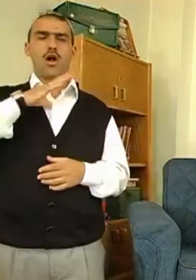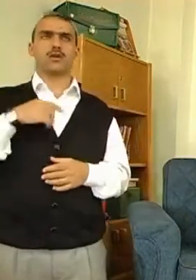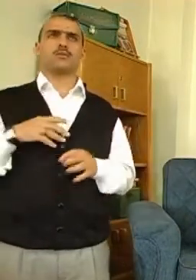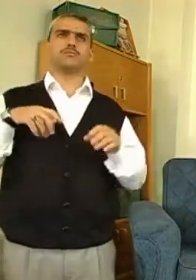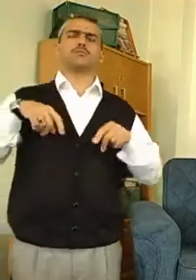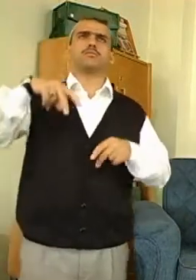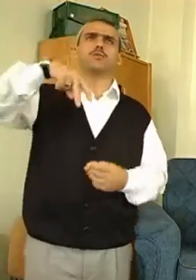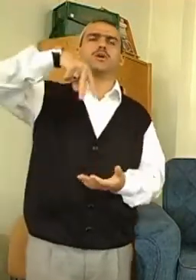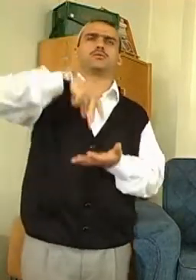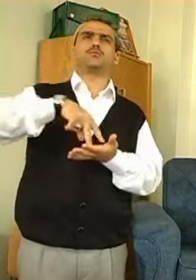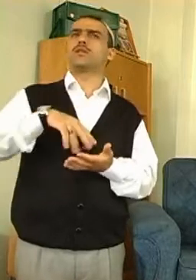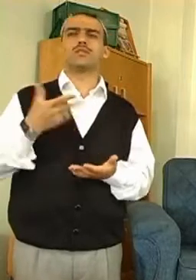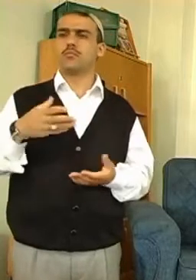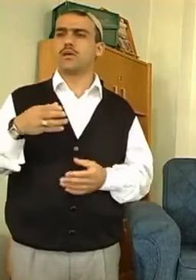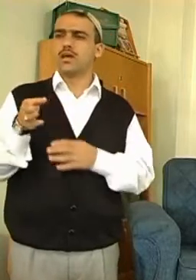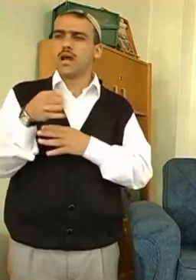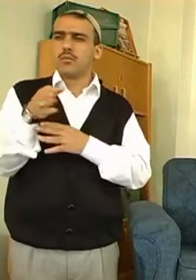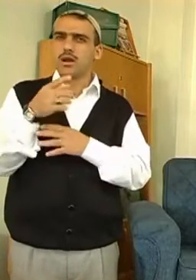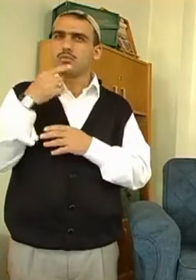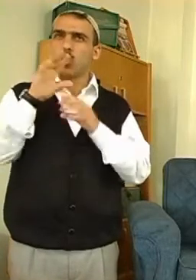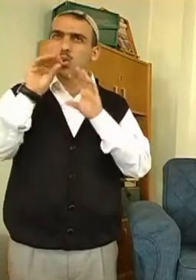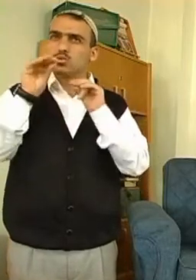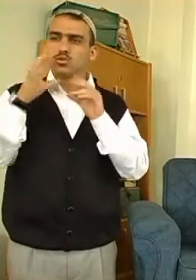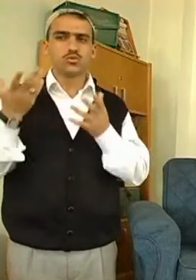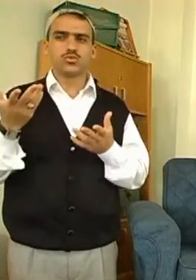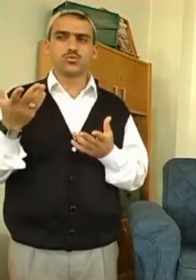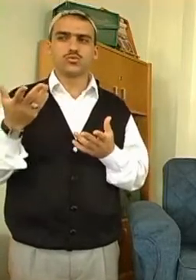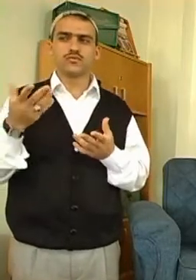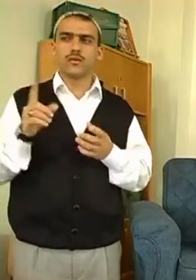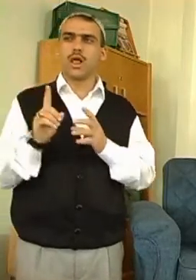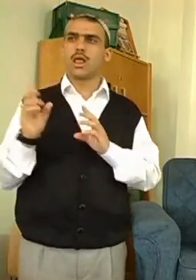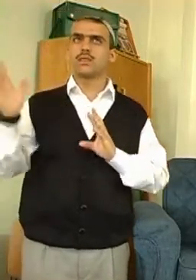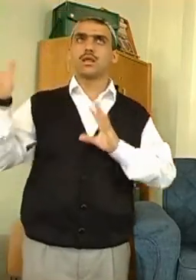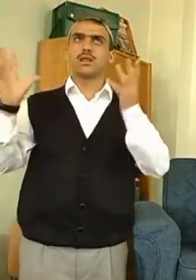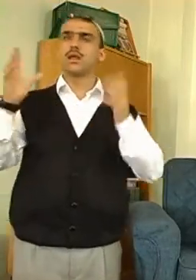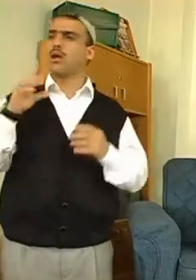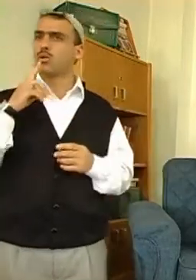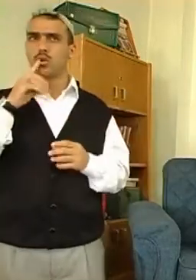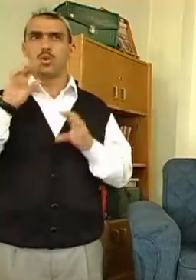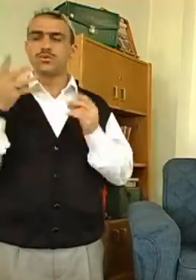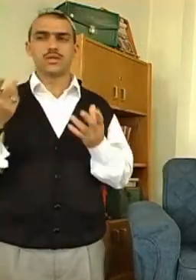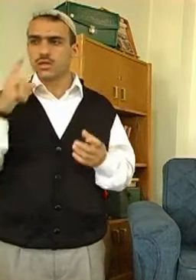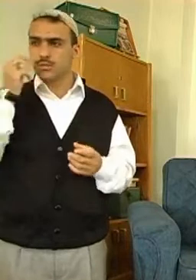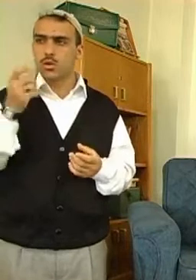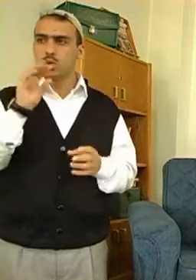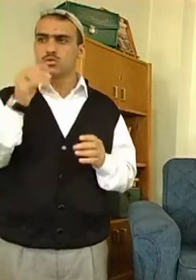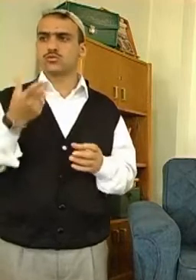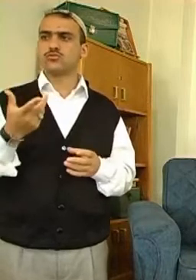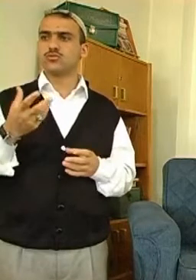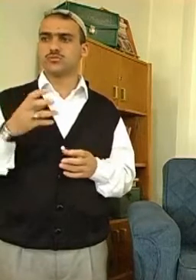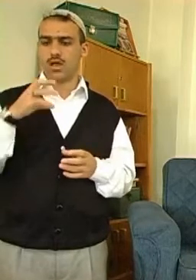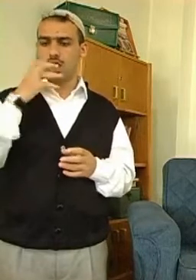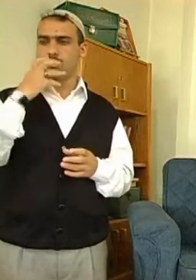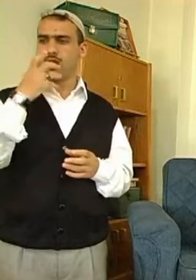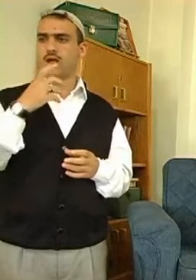en mükemmel cüzü ağacın meyvesi değil mi? Yaprakla, dalla konuşmasınız herhalde. Direkt meyveye